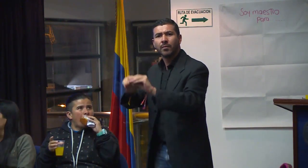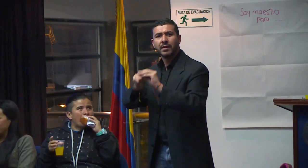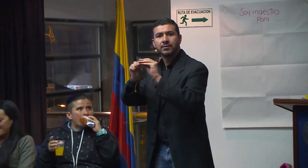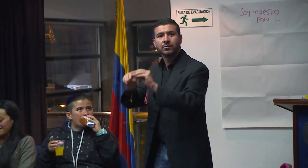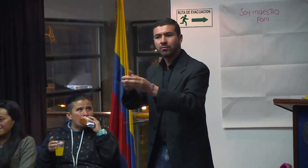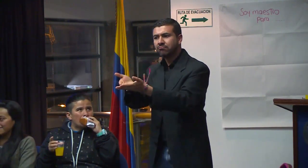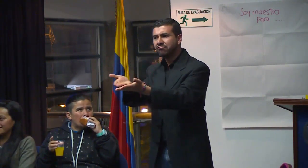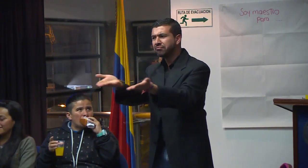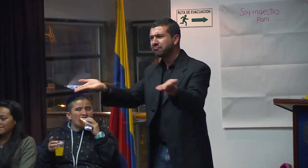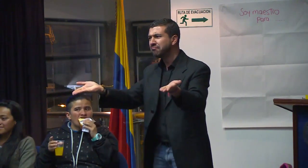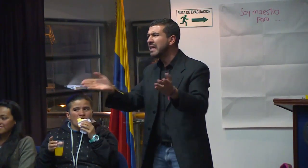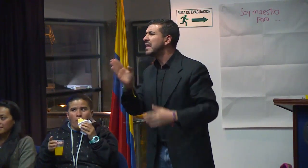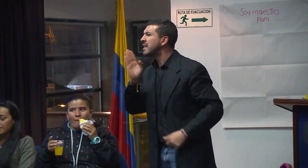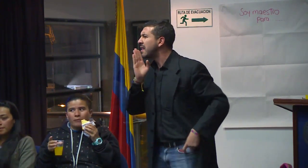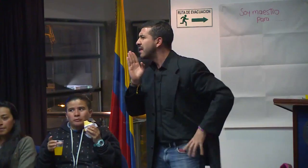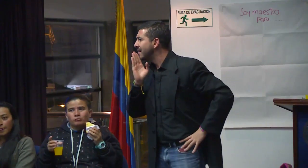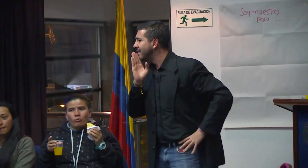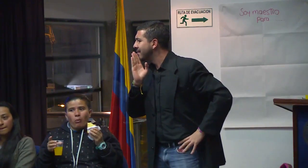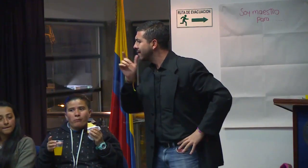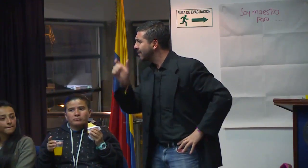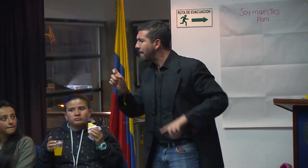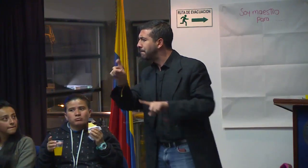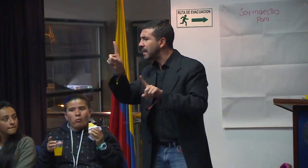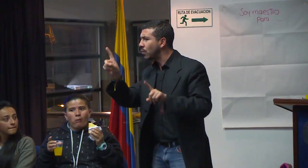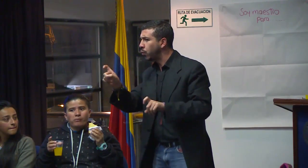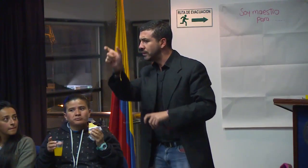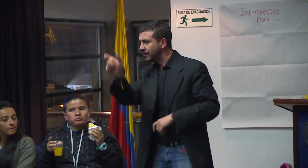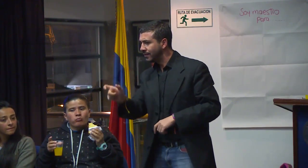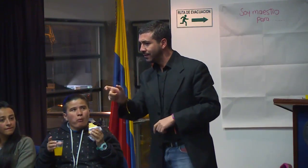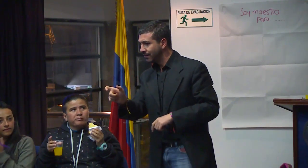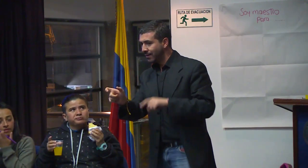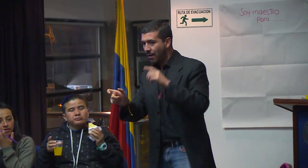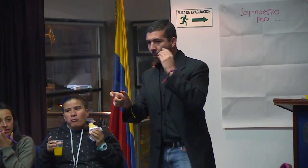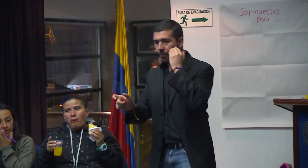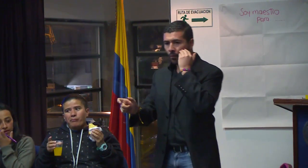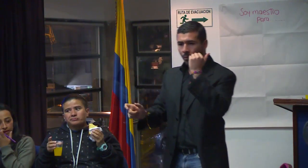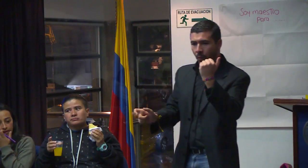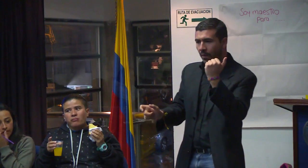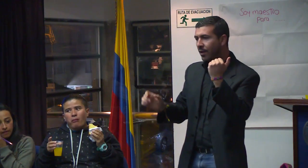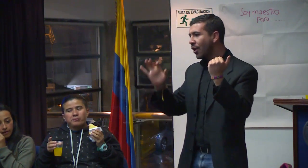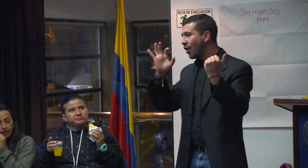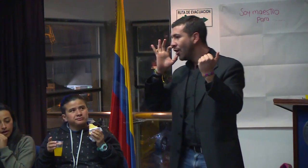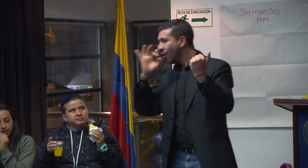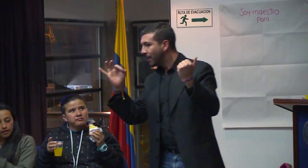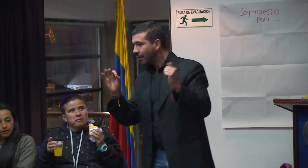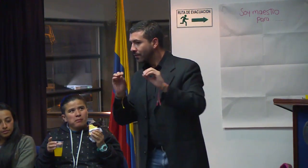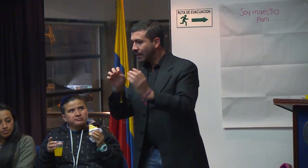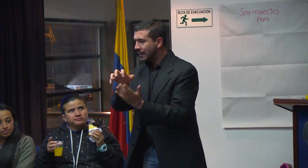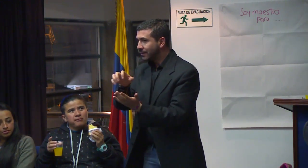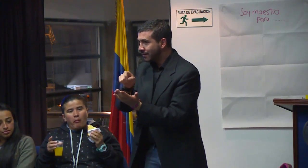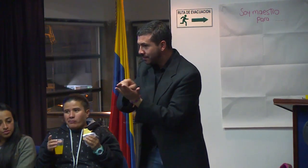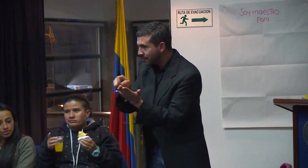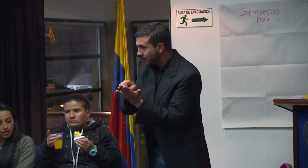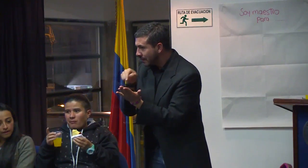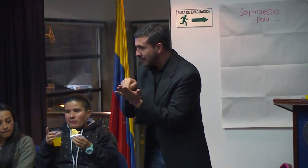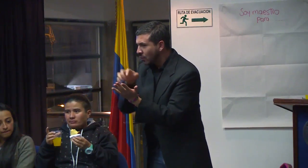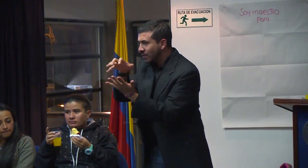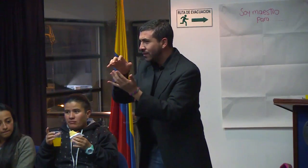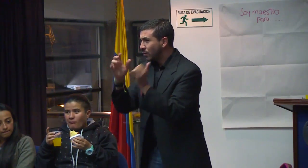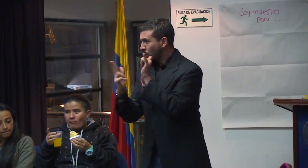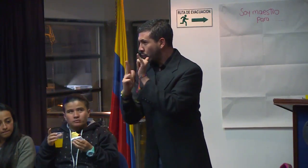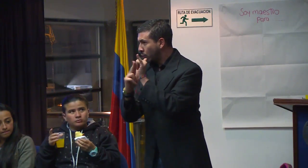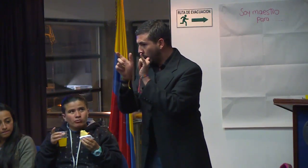¿Cómo se aprendió eso? ¿Quién se lo enseñó? ¿Dónde formó esa situación? Frente al ser hombre y frente